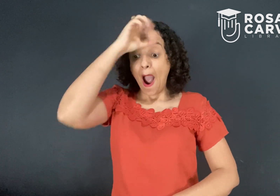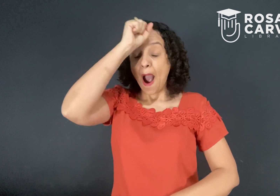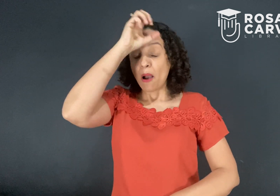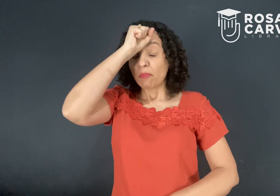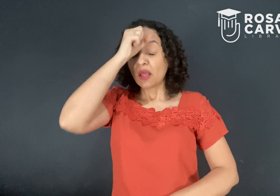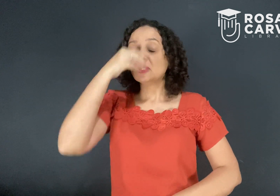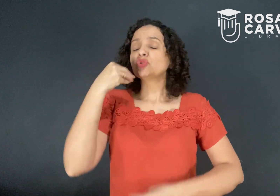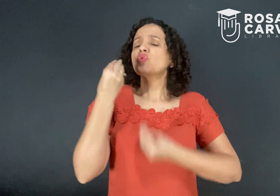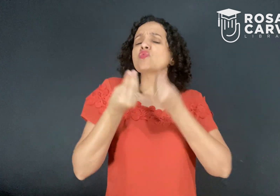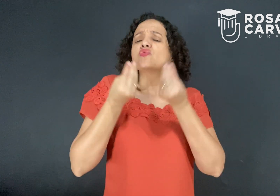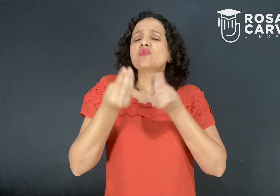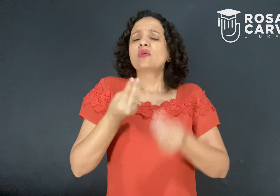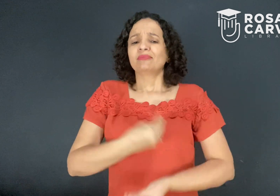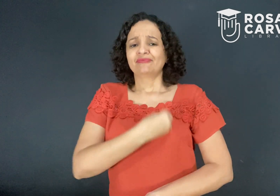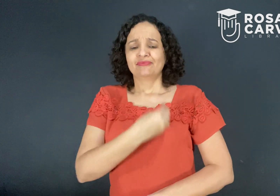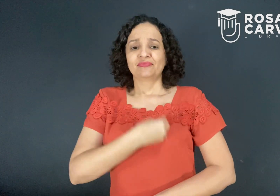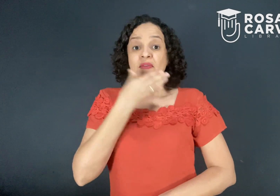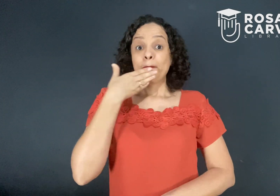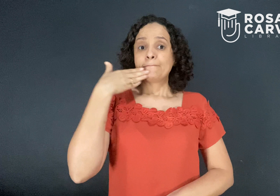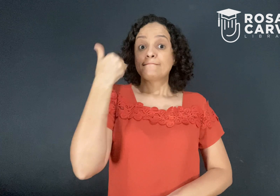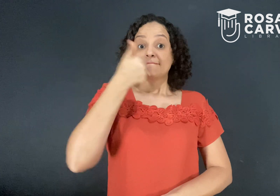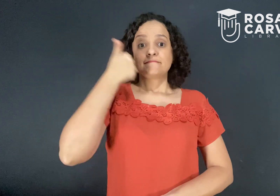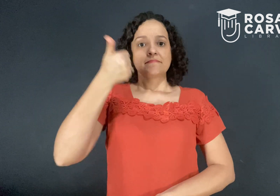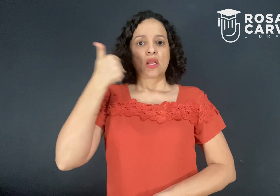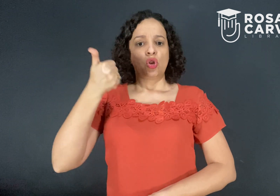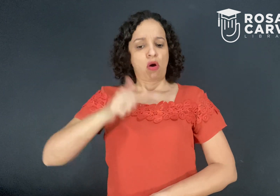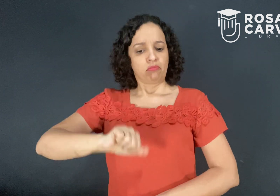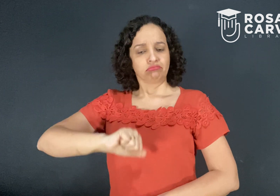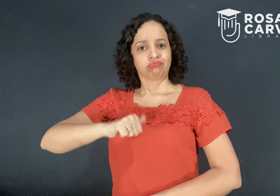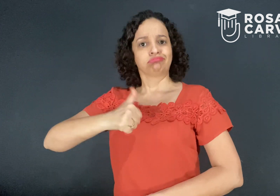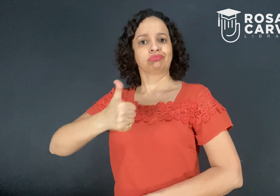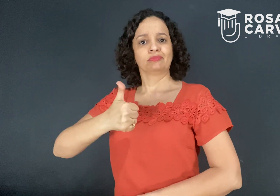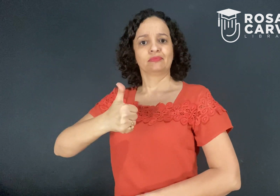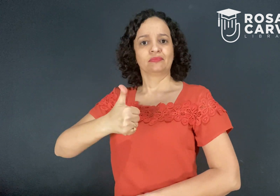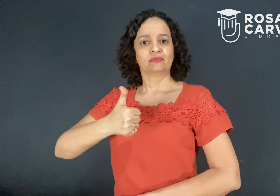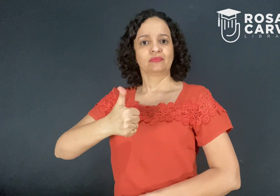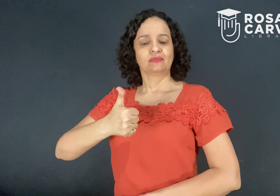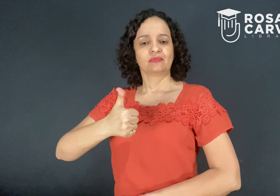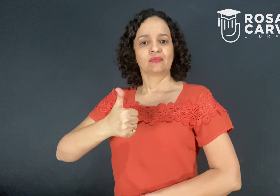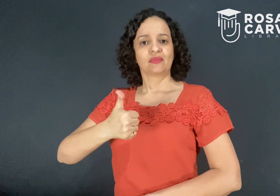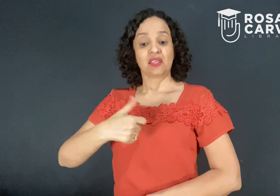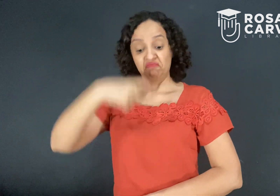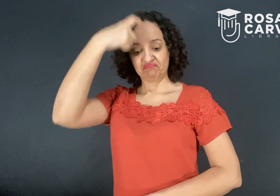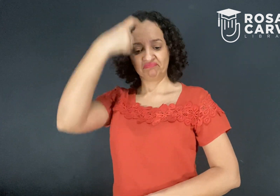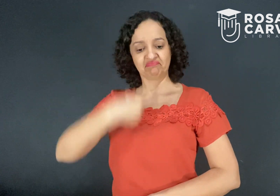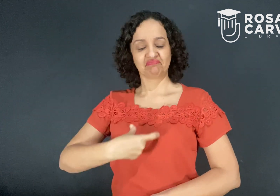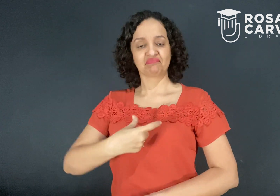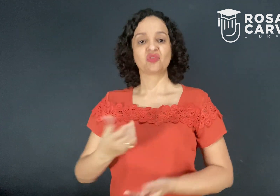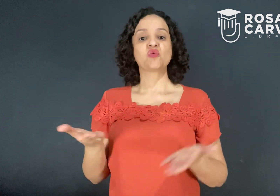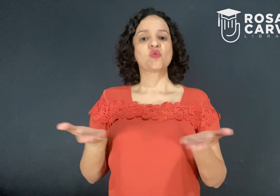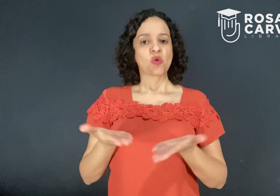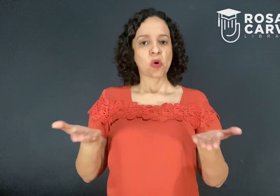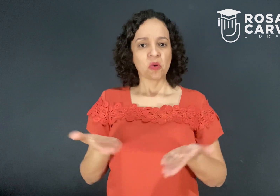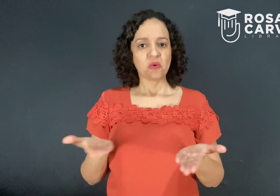conhecer, né? Nós conseguimos lidar com essa situação. E este é o resultado